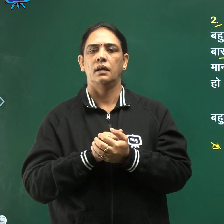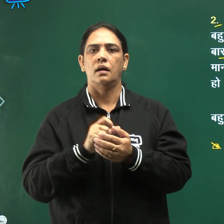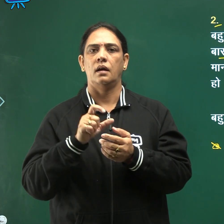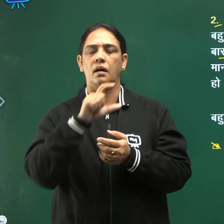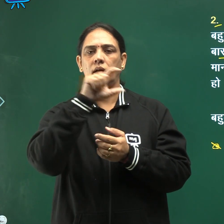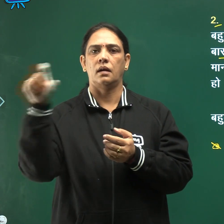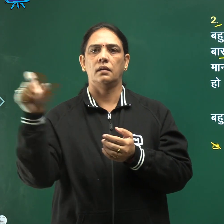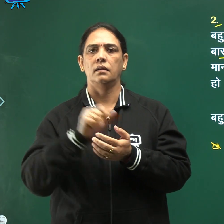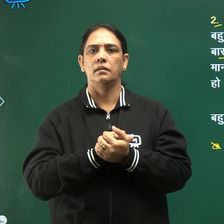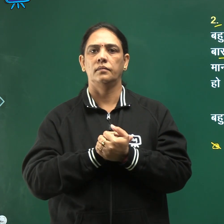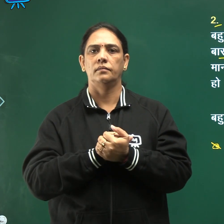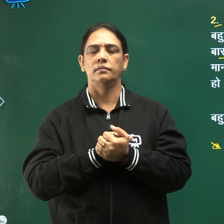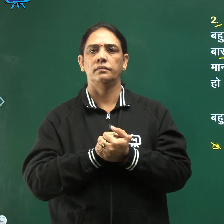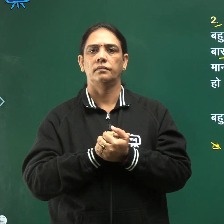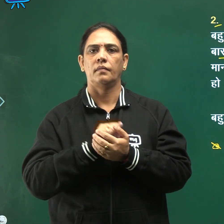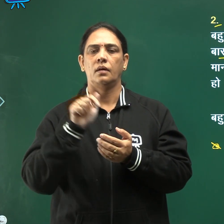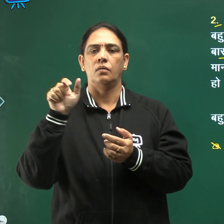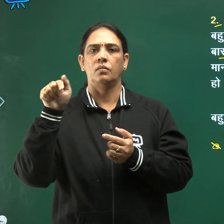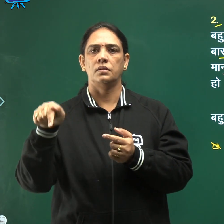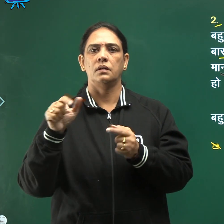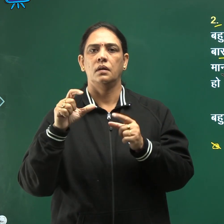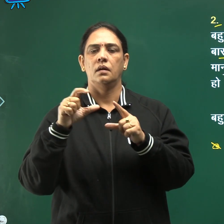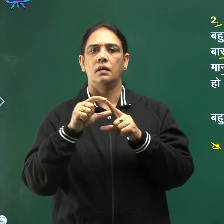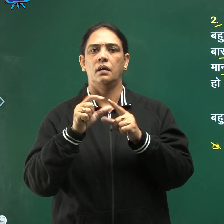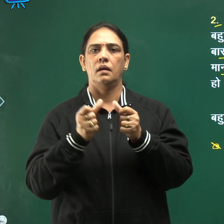अर्थात उस प्रेक्षण